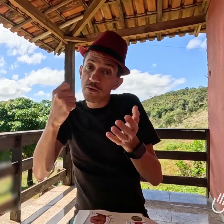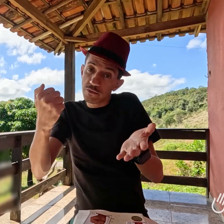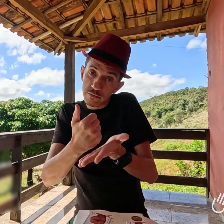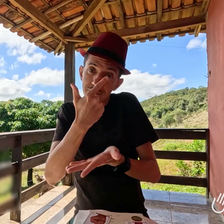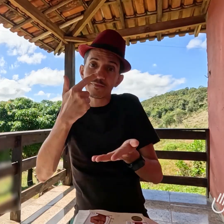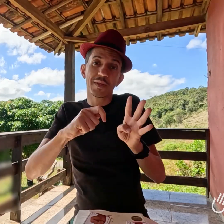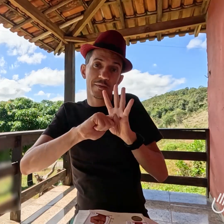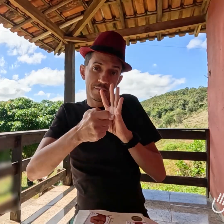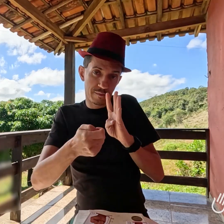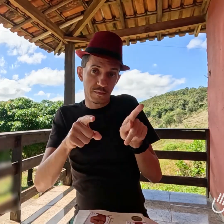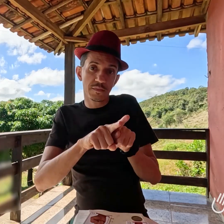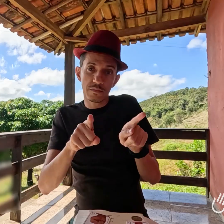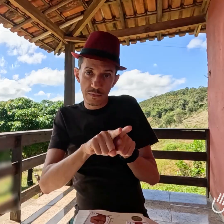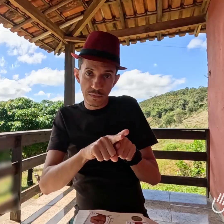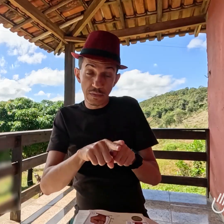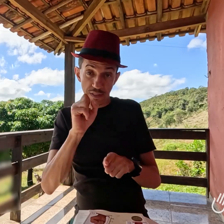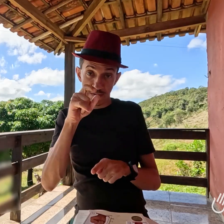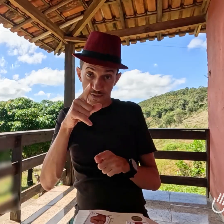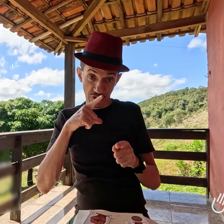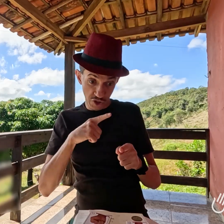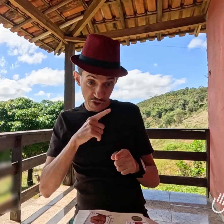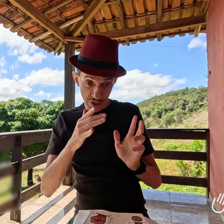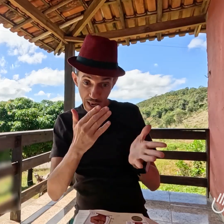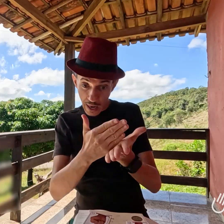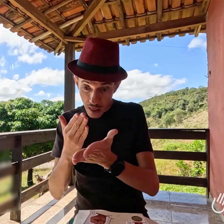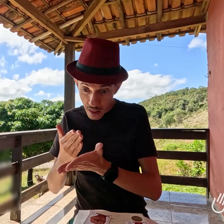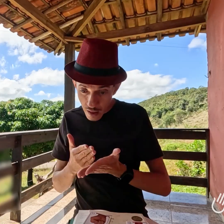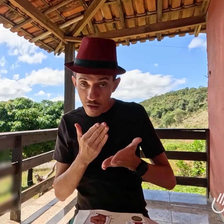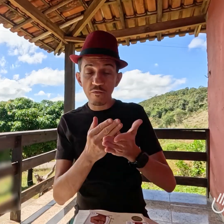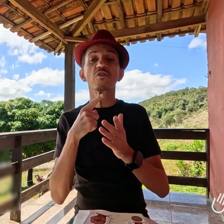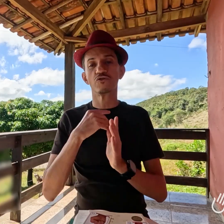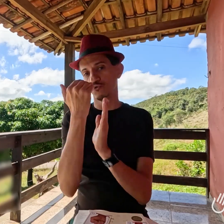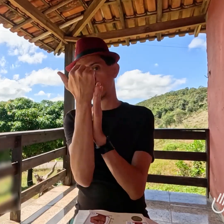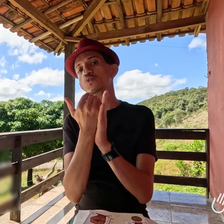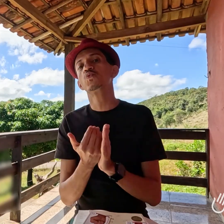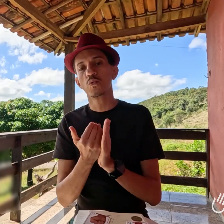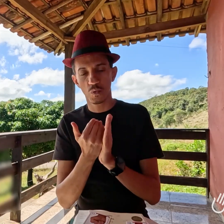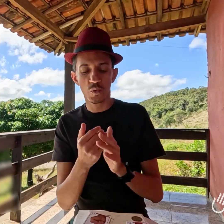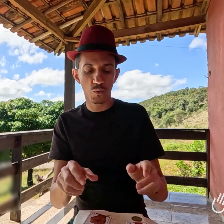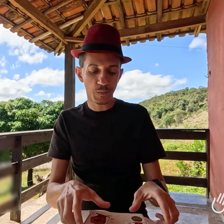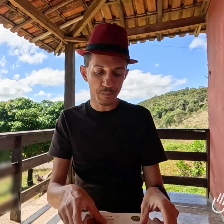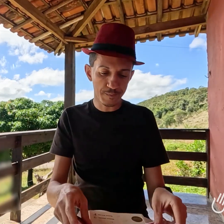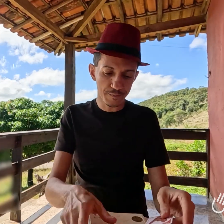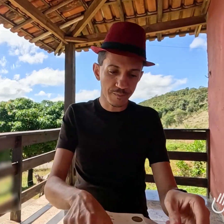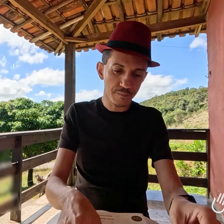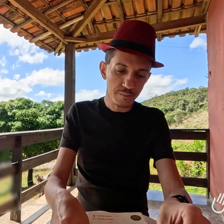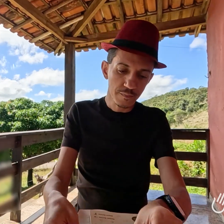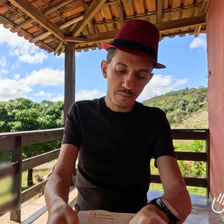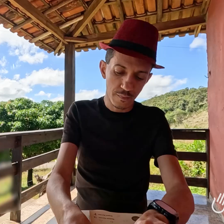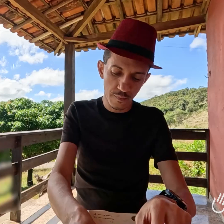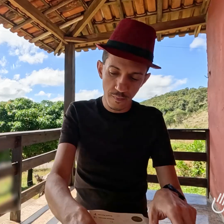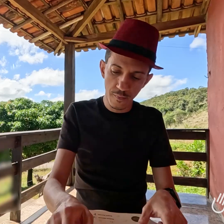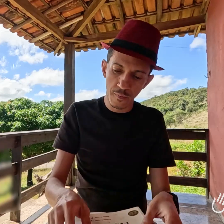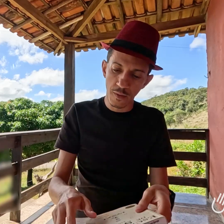traz no Libras em Jogo, essa terceira edição que nós estamos preparando, tem algo muito especial que vai ser